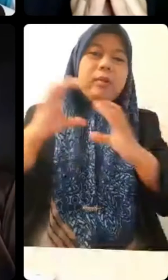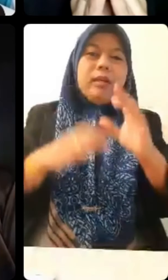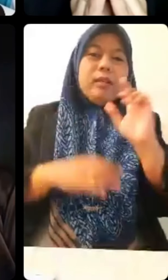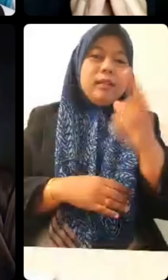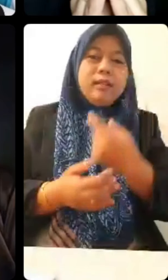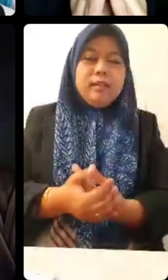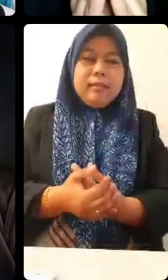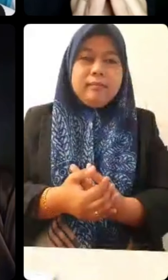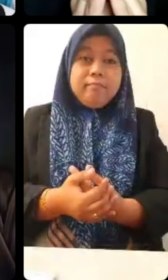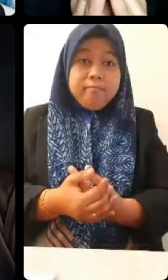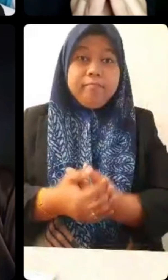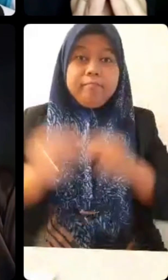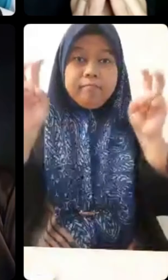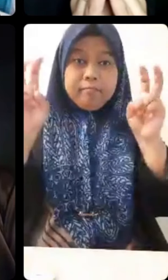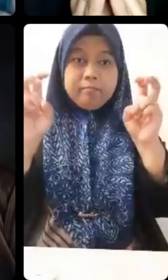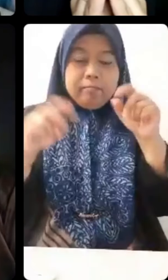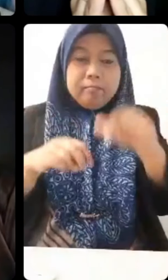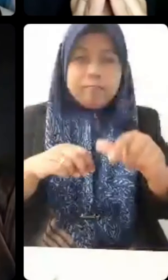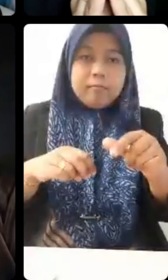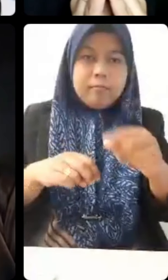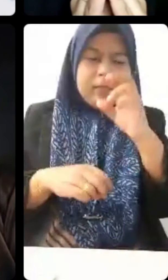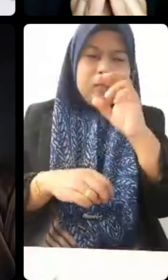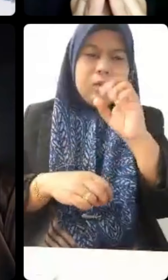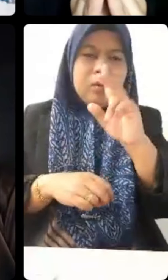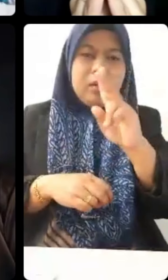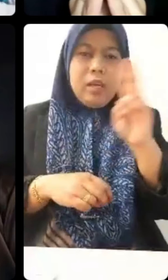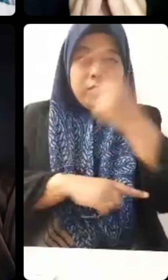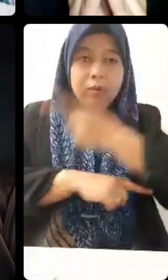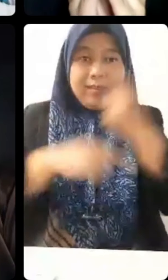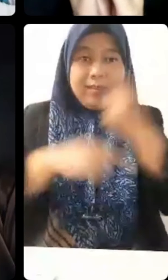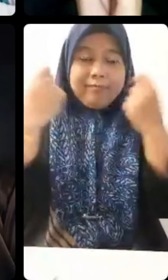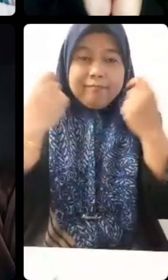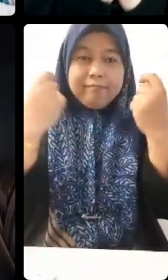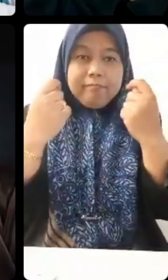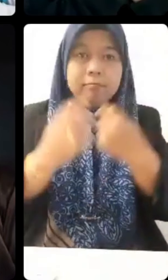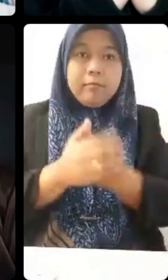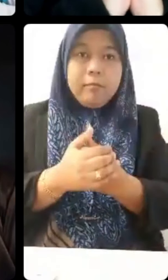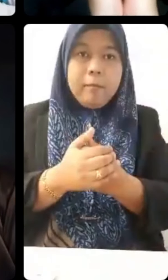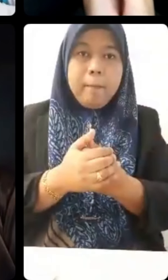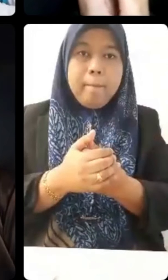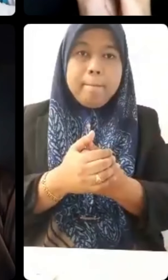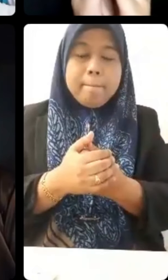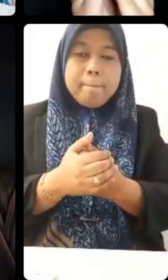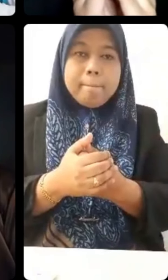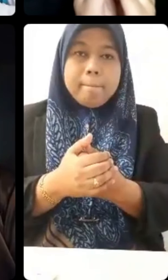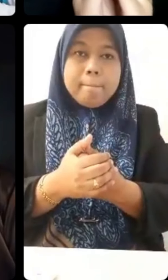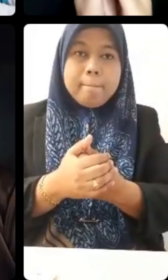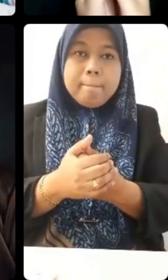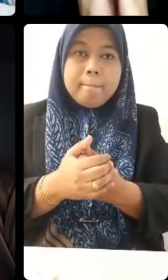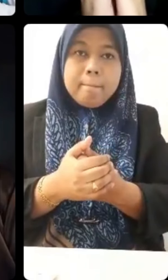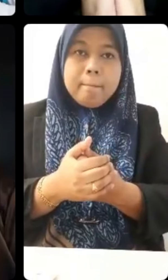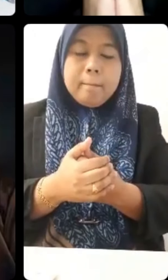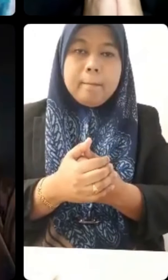OKU menuju endemik COVID-19, okey, pendekatan kepada aspek kepimpinan dan libat urus OKU